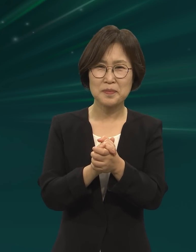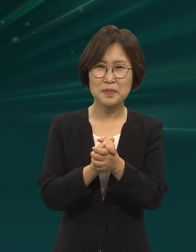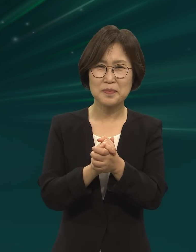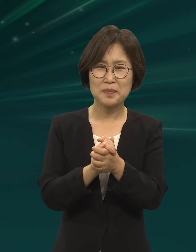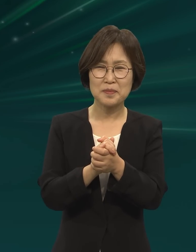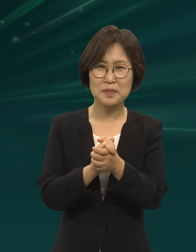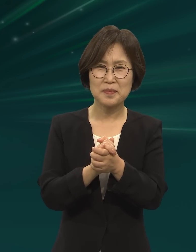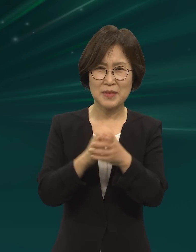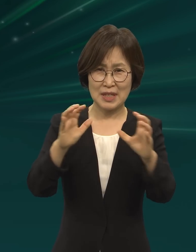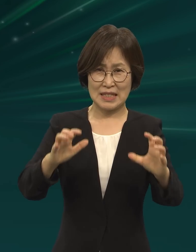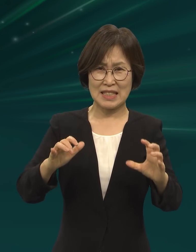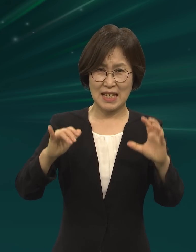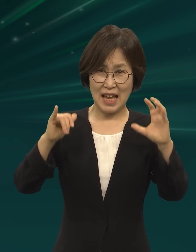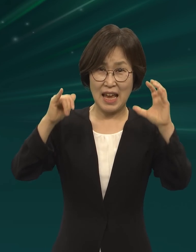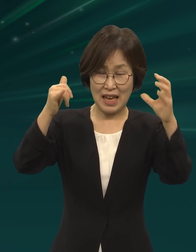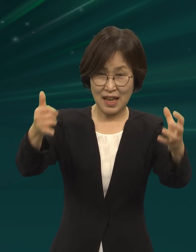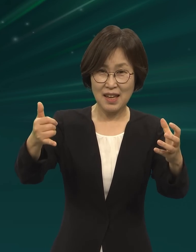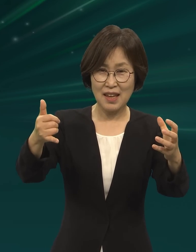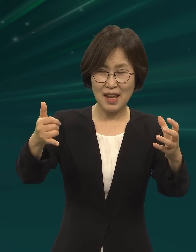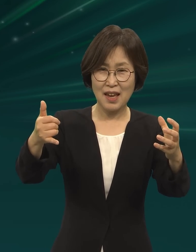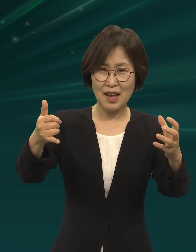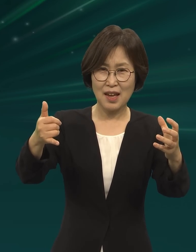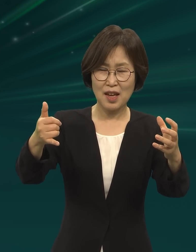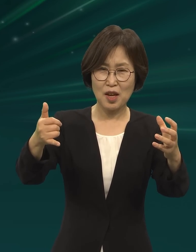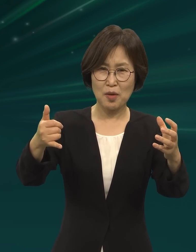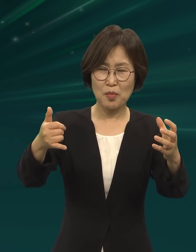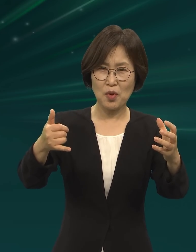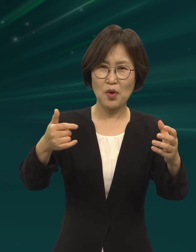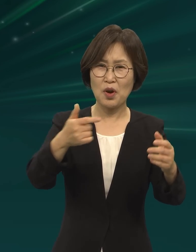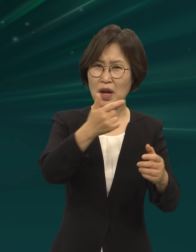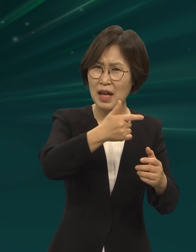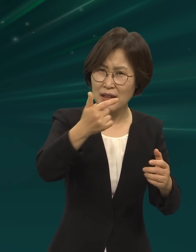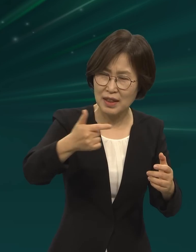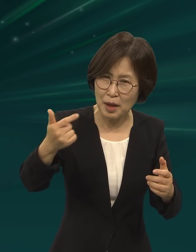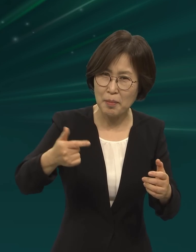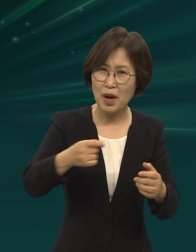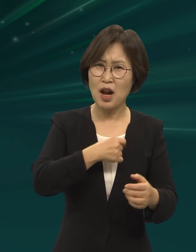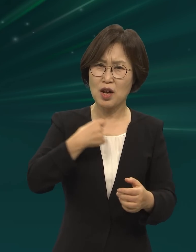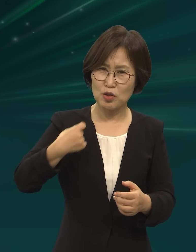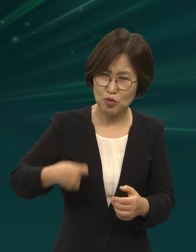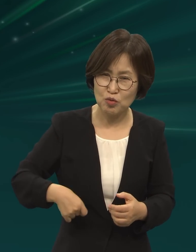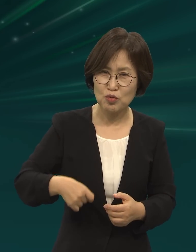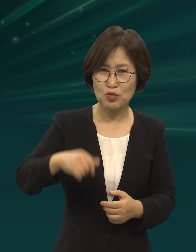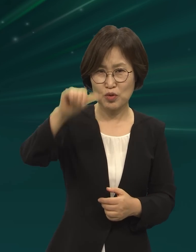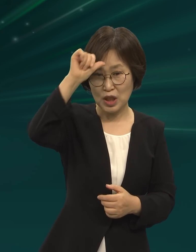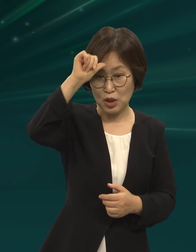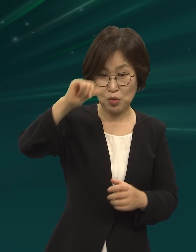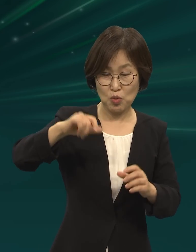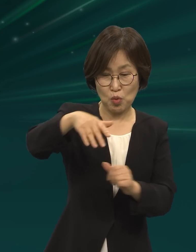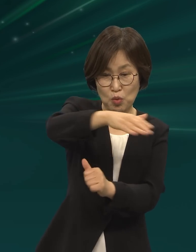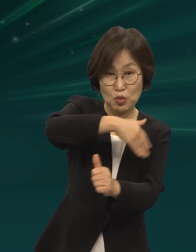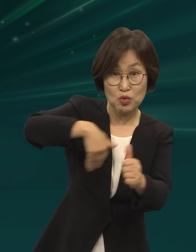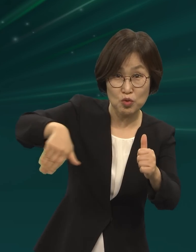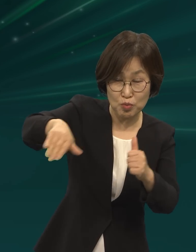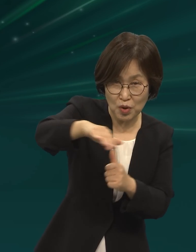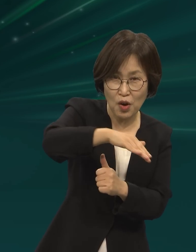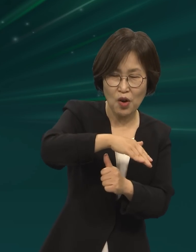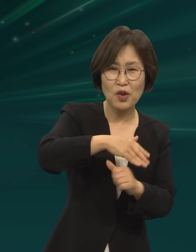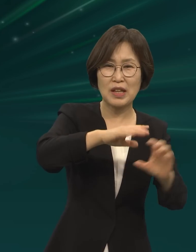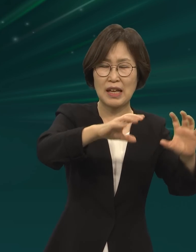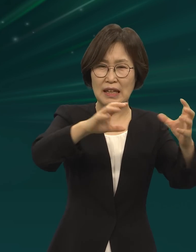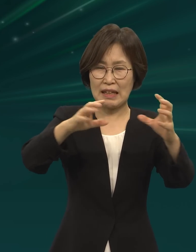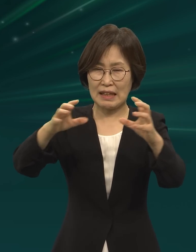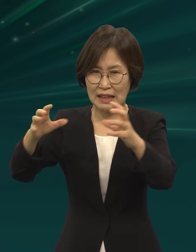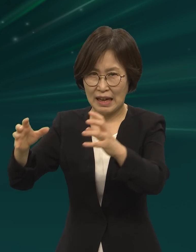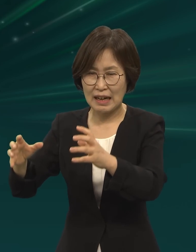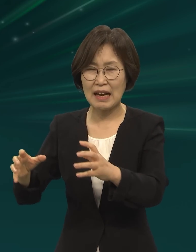아니라 그 방글라데시, 네팔, 그리고 옆에 중국, 그리고 인도의 주변에 있는 그 스리랑카,